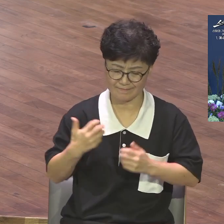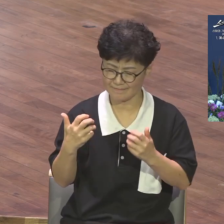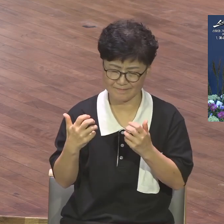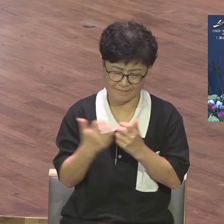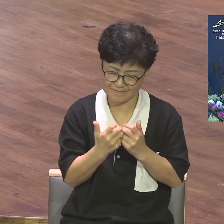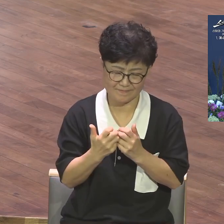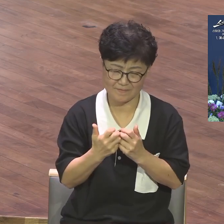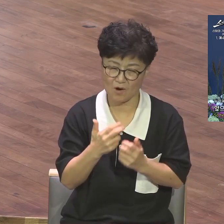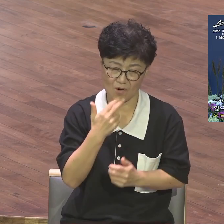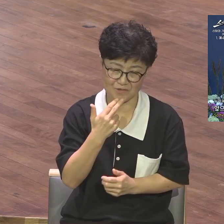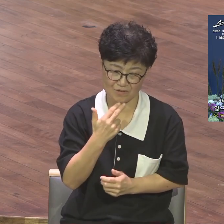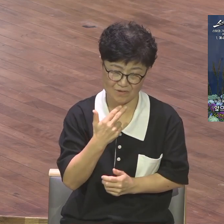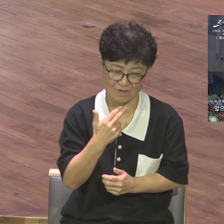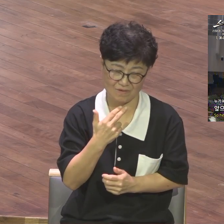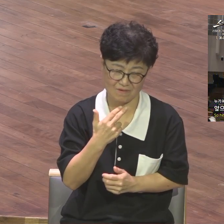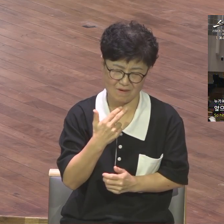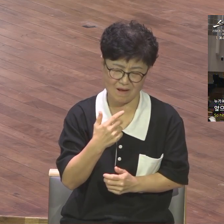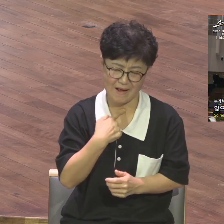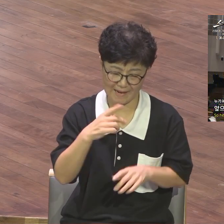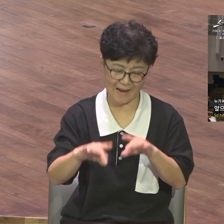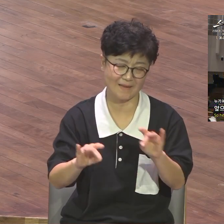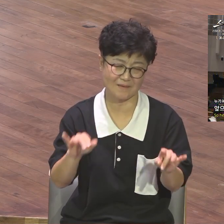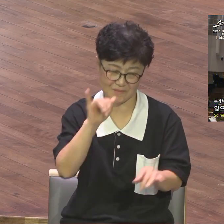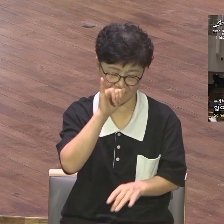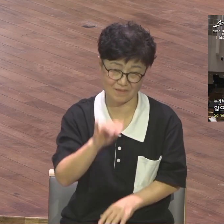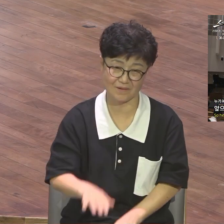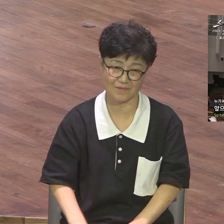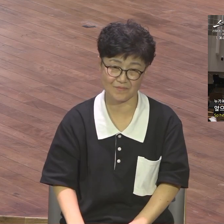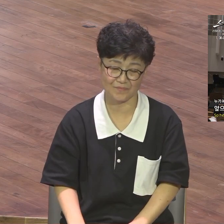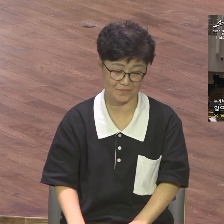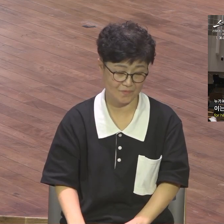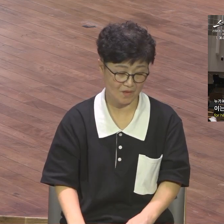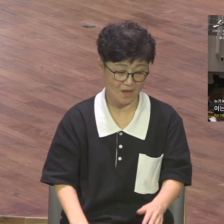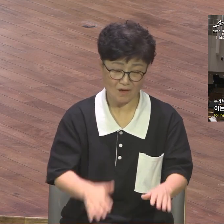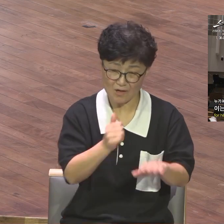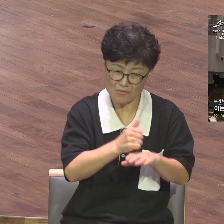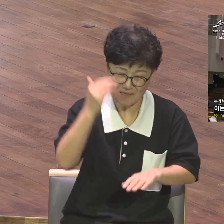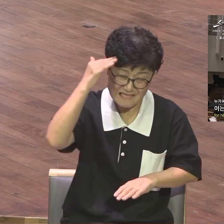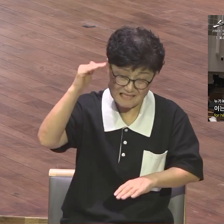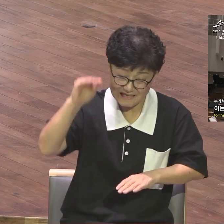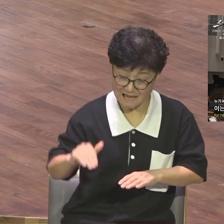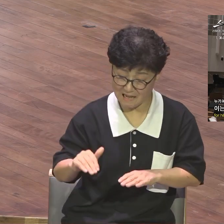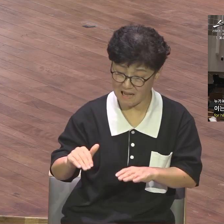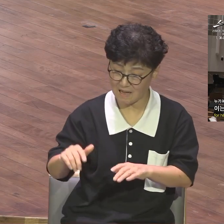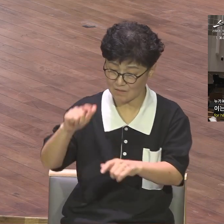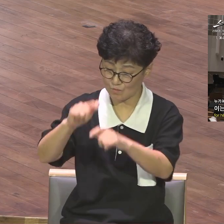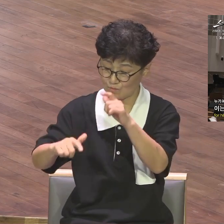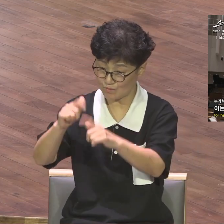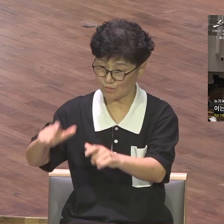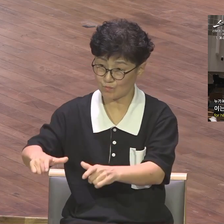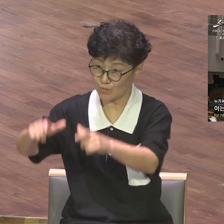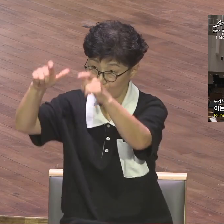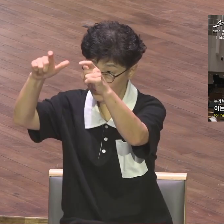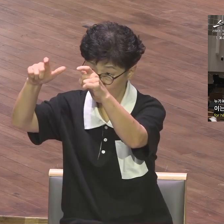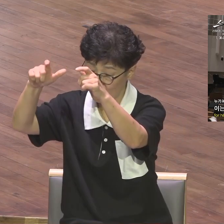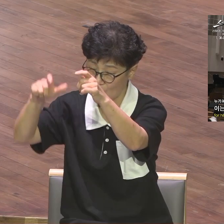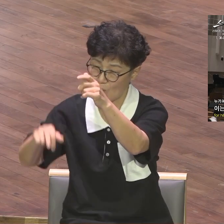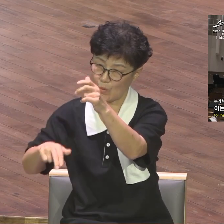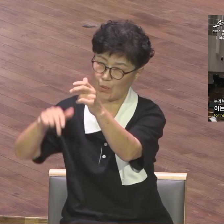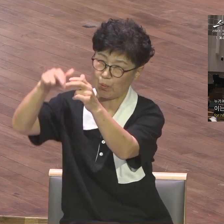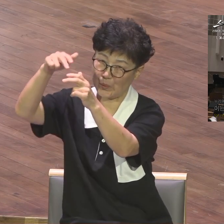4절에 보면 앞으로 달려가서 보기하여 돌 무화과 나무에 올라가니 이는 예수께서 그리로 지나가시게